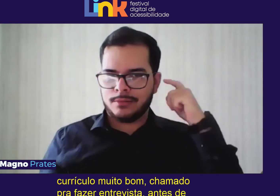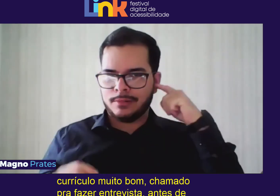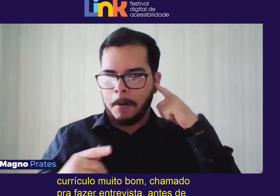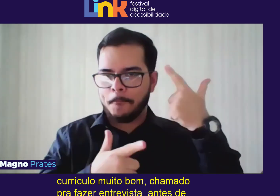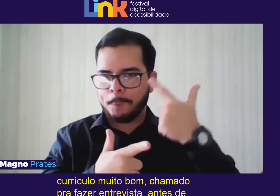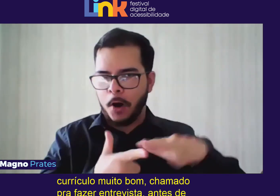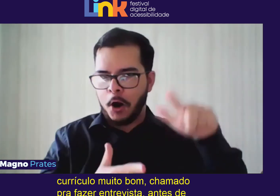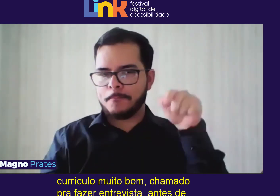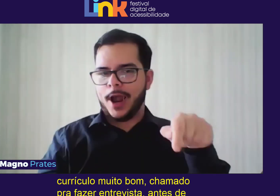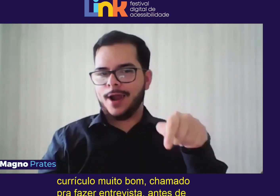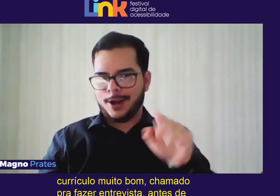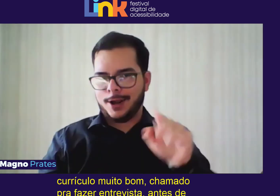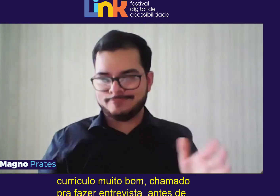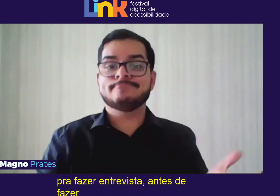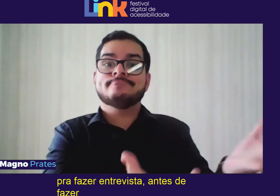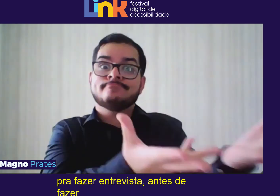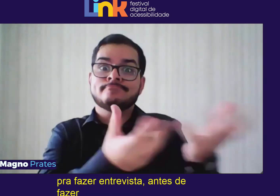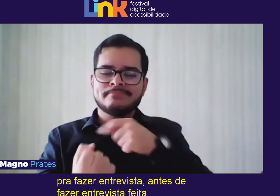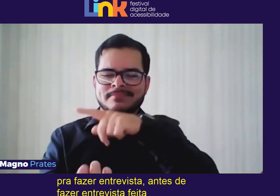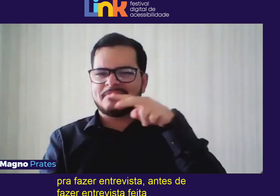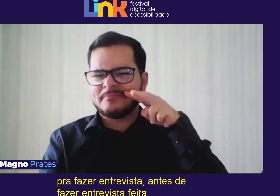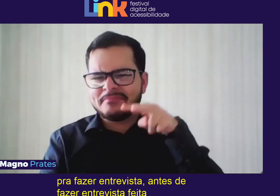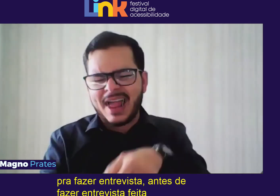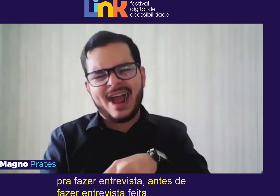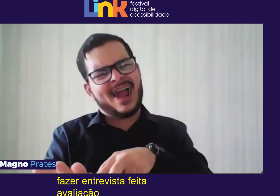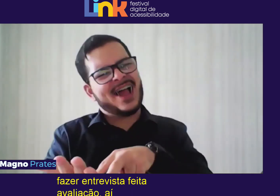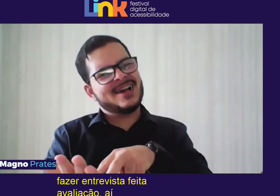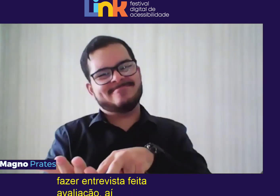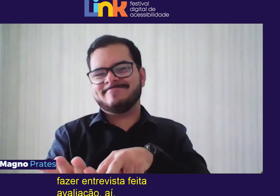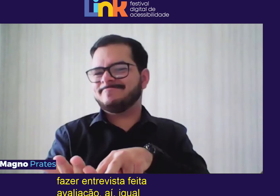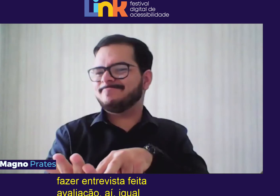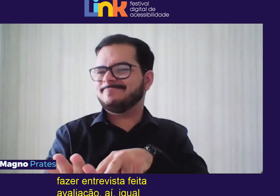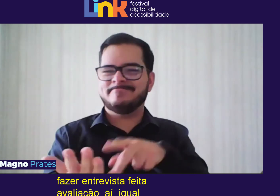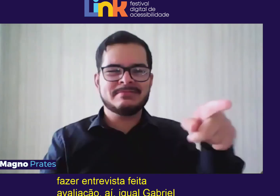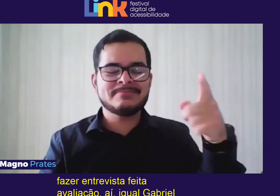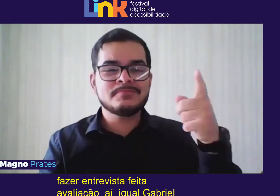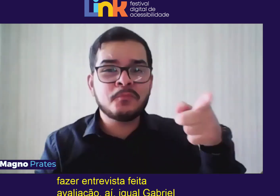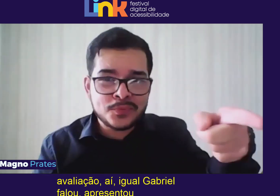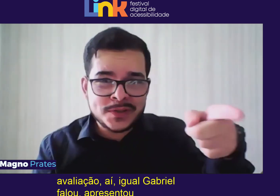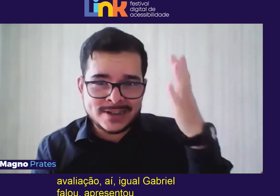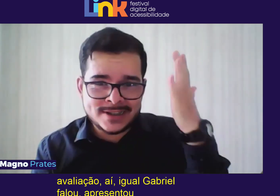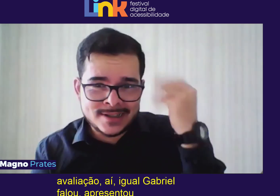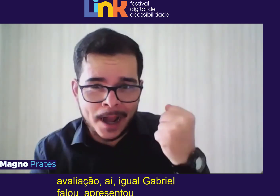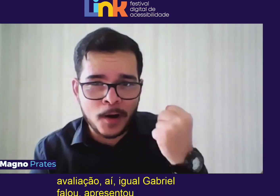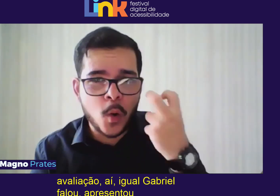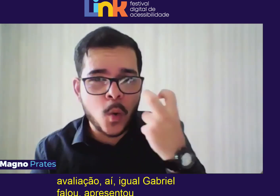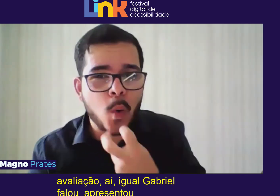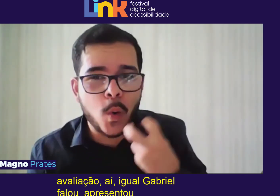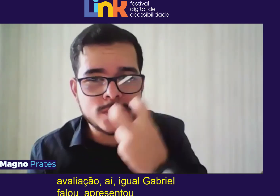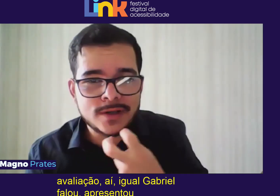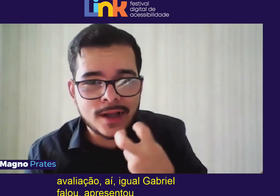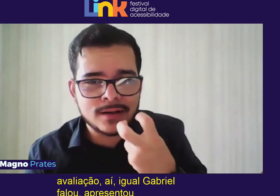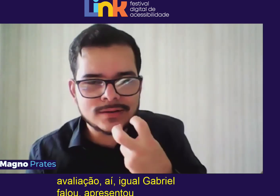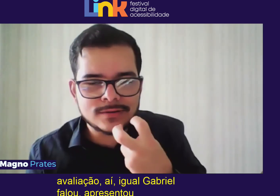igual o Gabriel falou, ela apresentou o laudo audiométrico e ela recebeu uma negativa. O RH preferiu seguir com outras